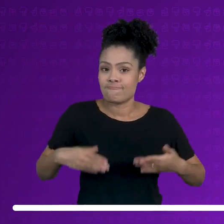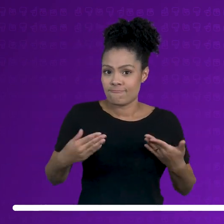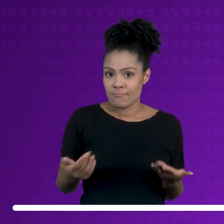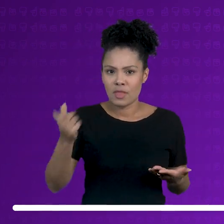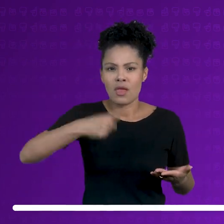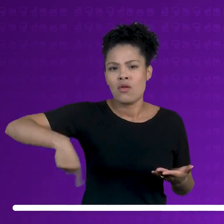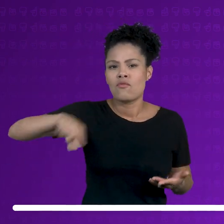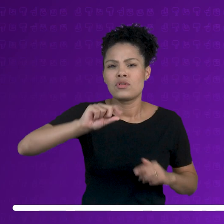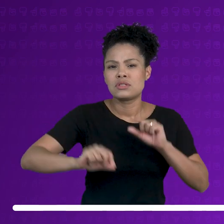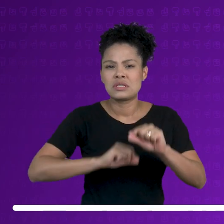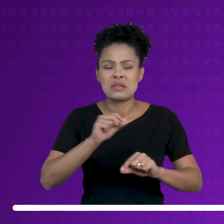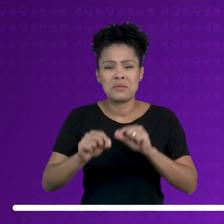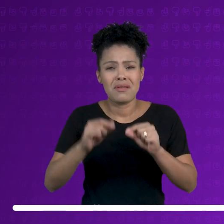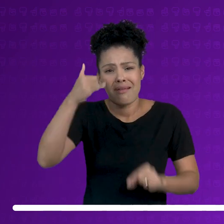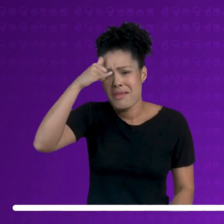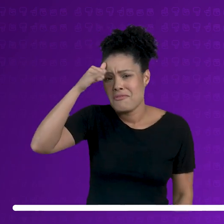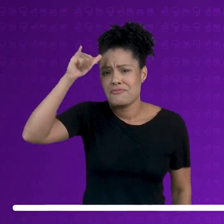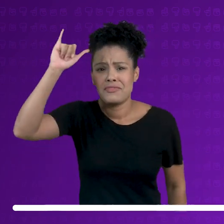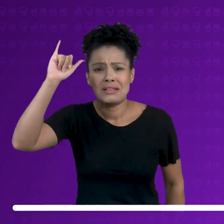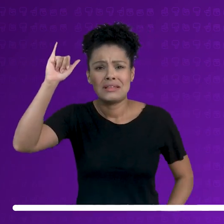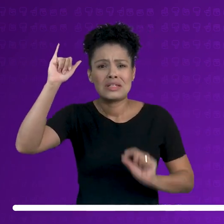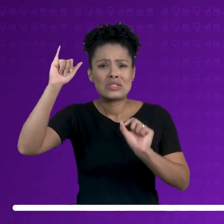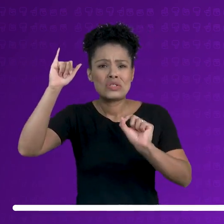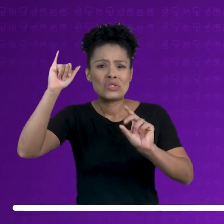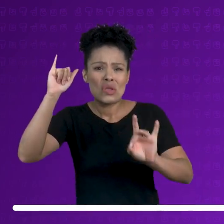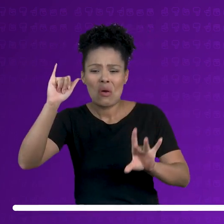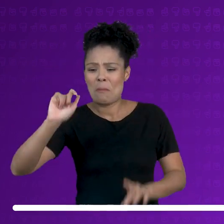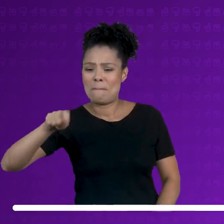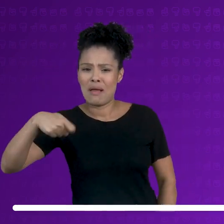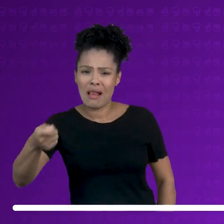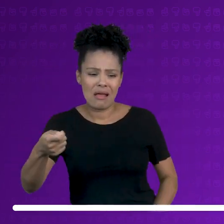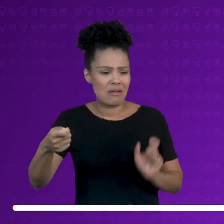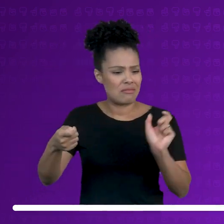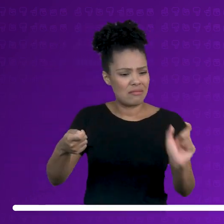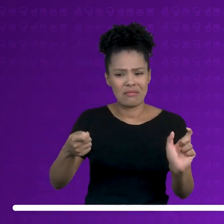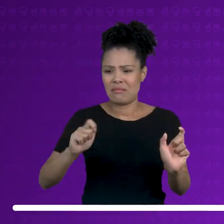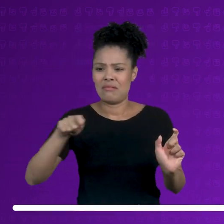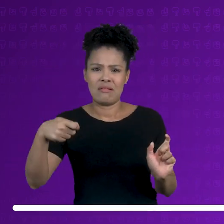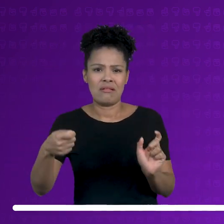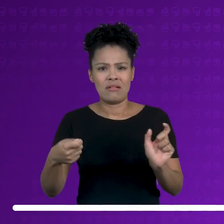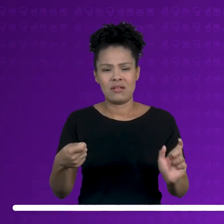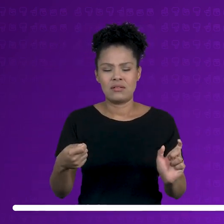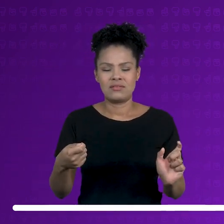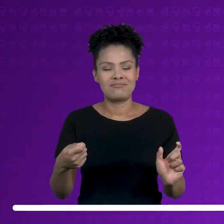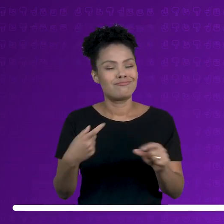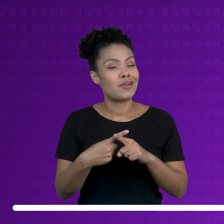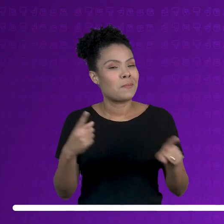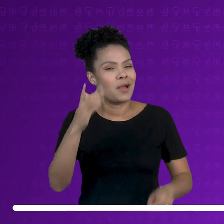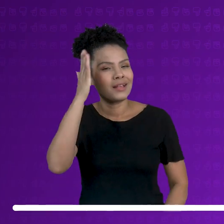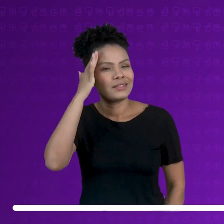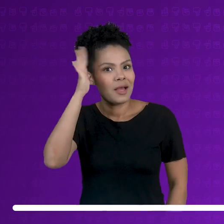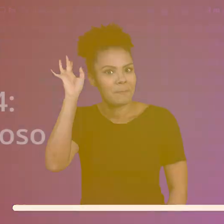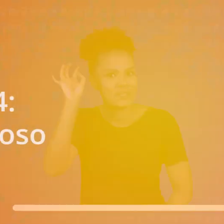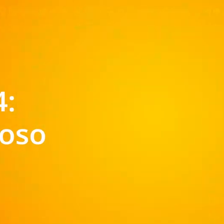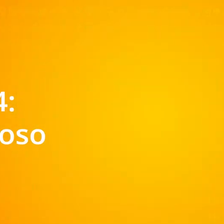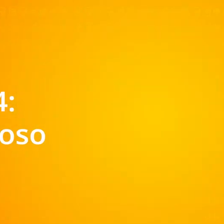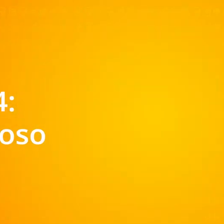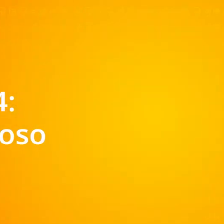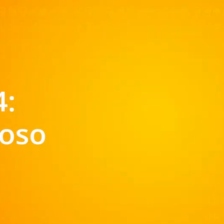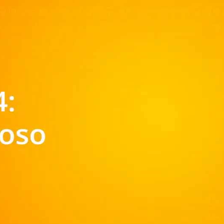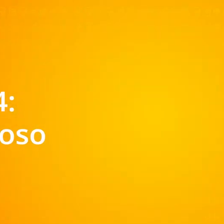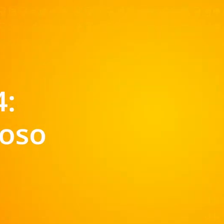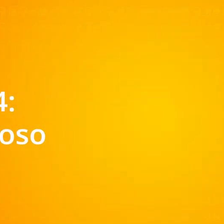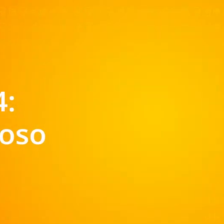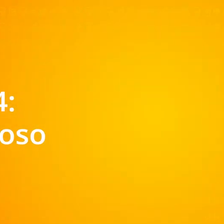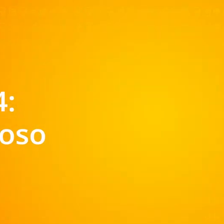Dessa forma, você evita saber simplesmente as palavras, mas aprende como empregá-las corretamente. Outra